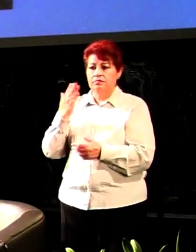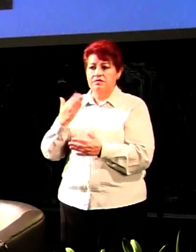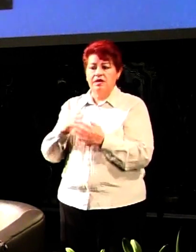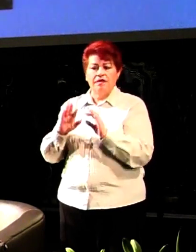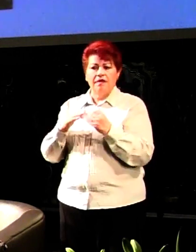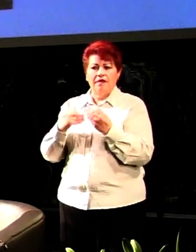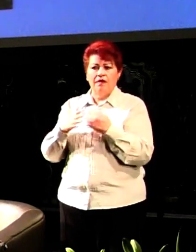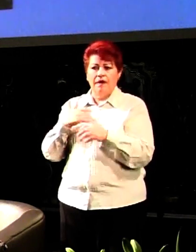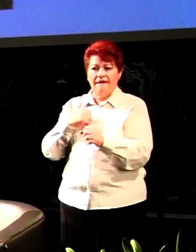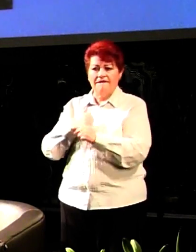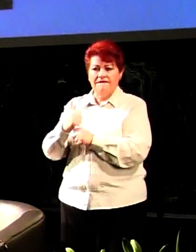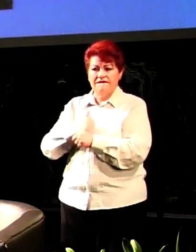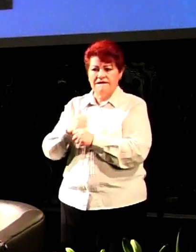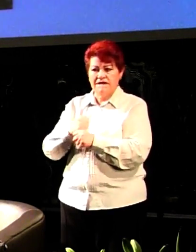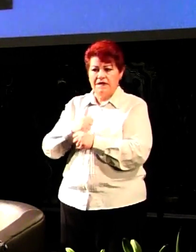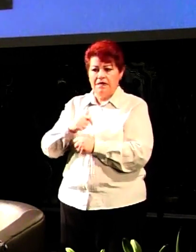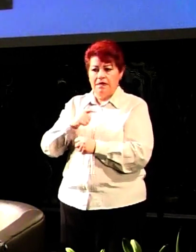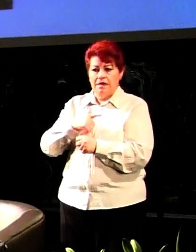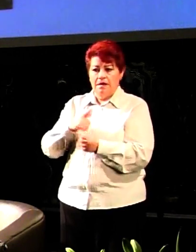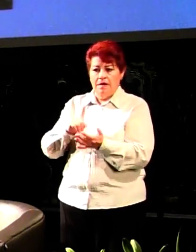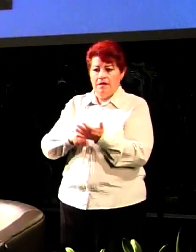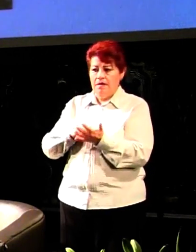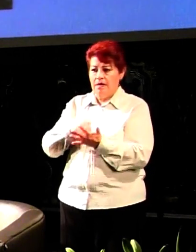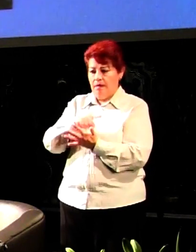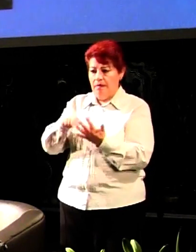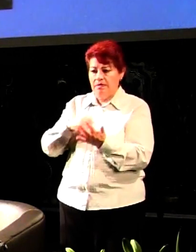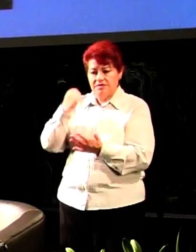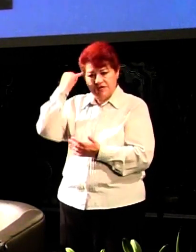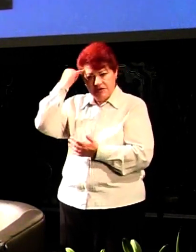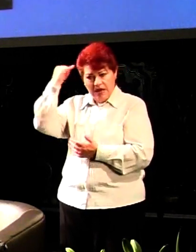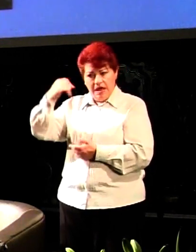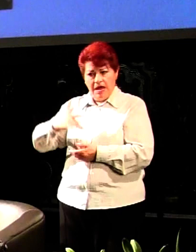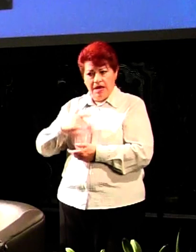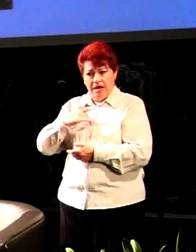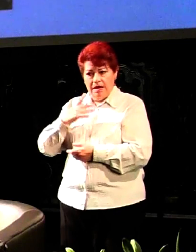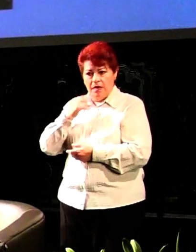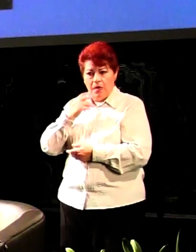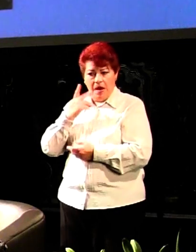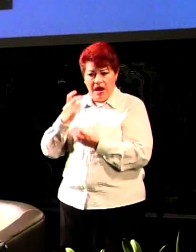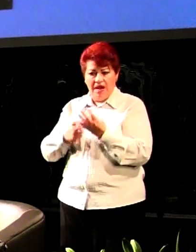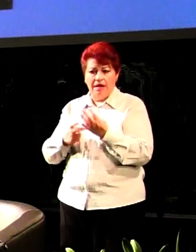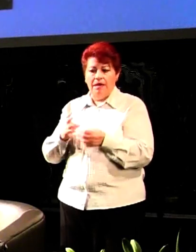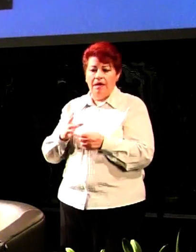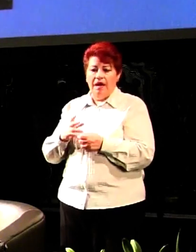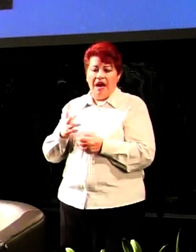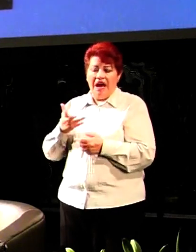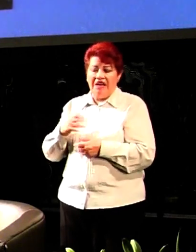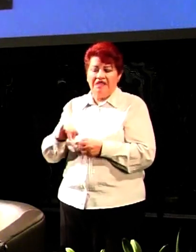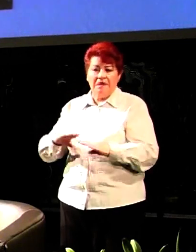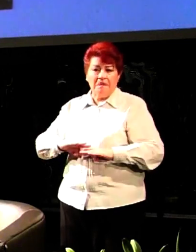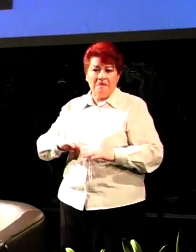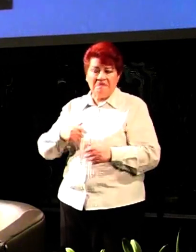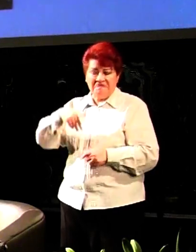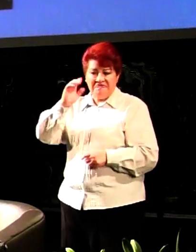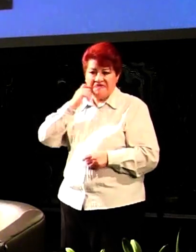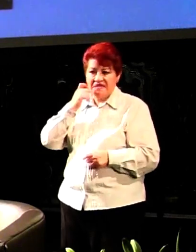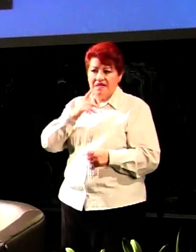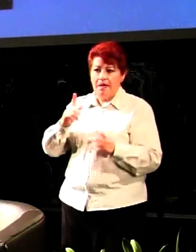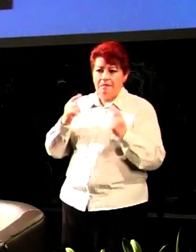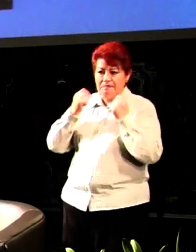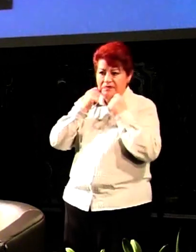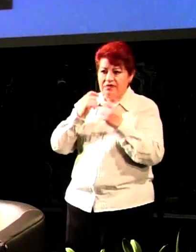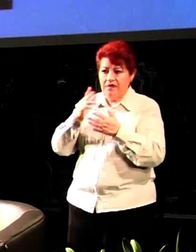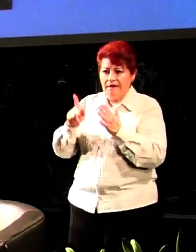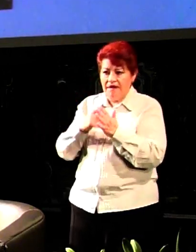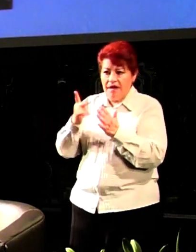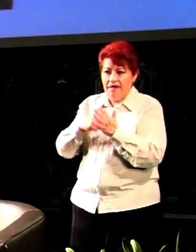forma de violencia intencional, esto quiere decir sin ninguna razón de ser, dañina y